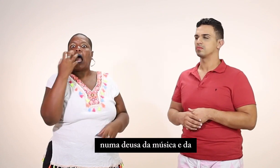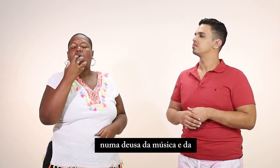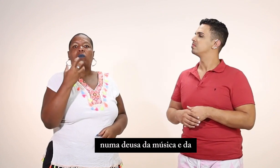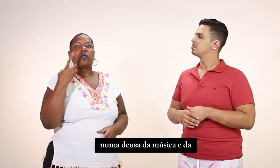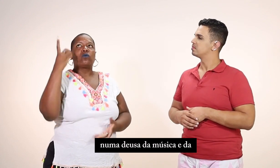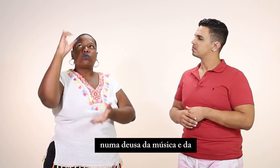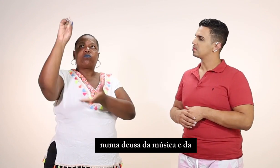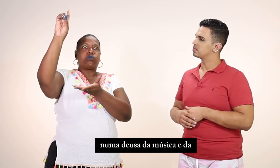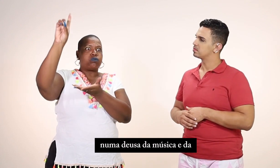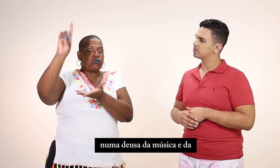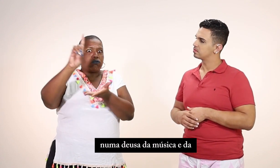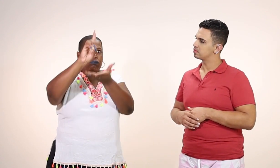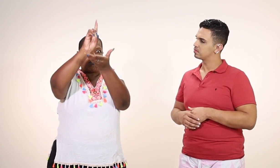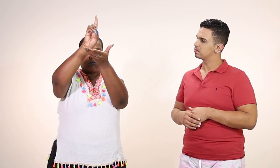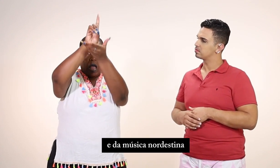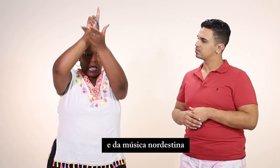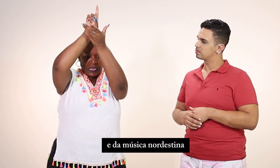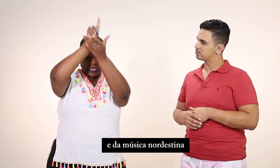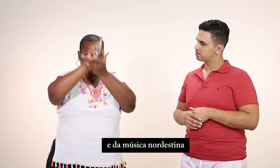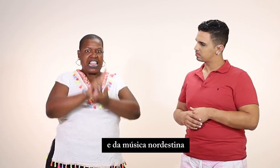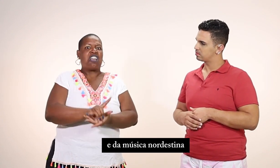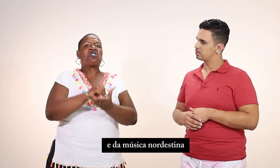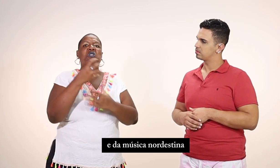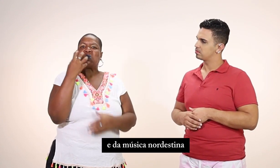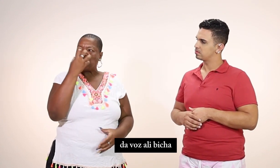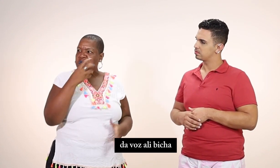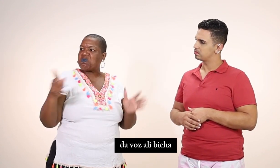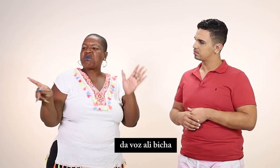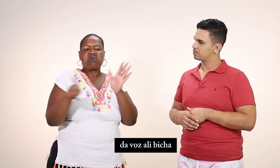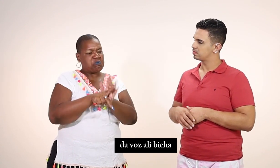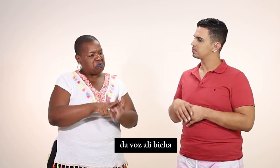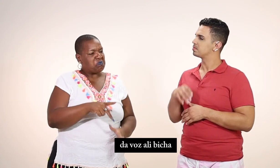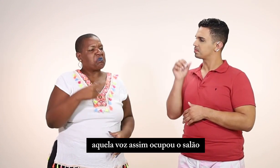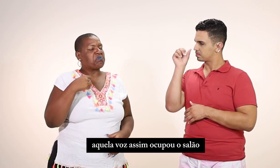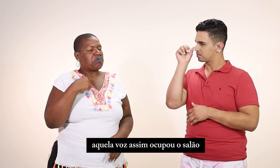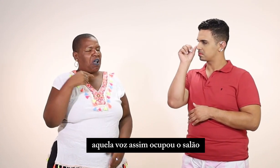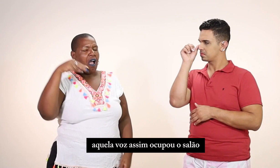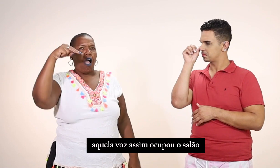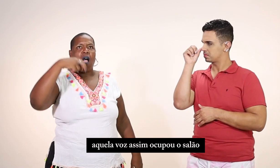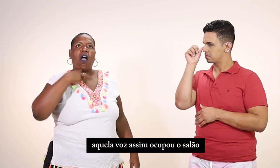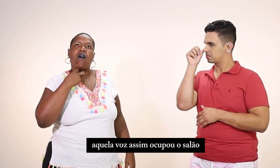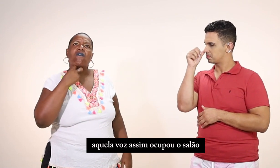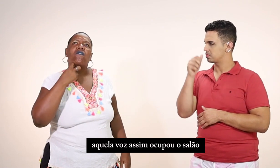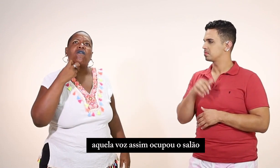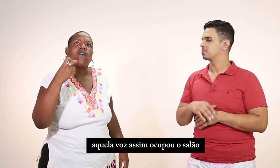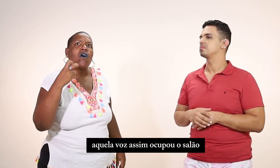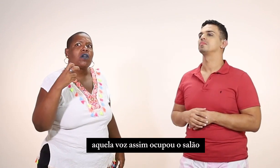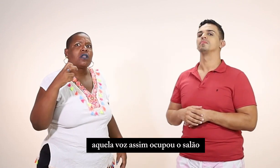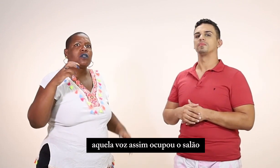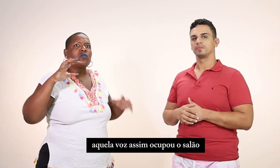da música e da música nordestina, da voz ali. Bicho, aquela voz assim, ocupou o